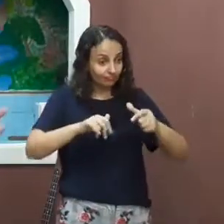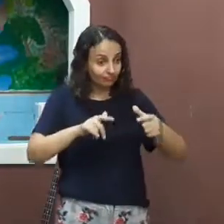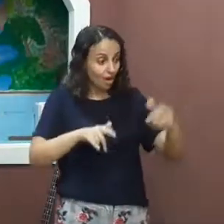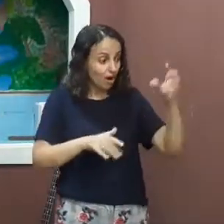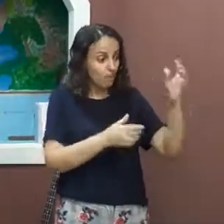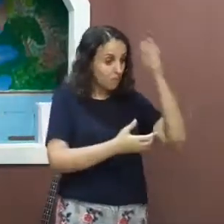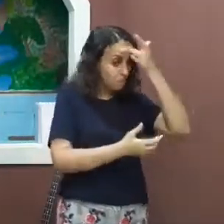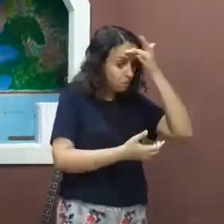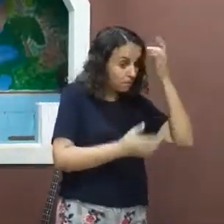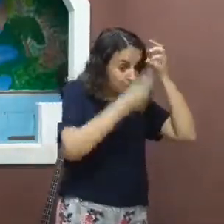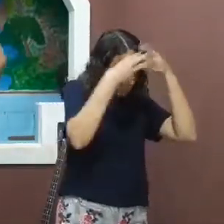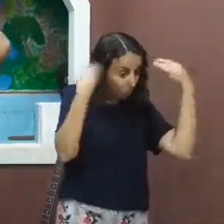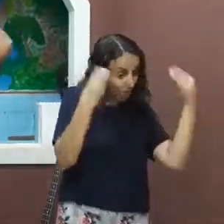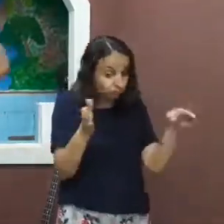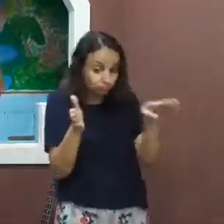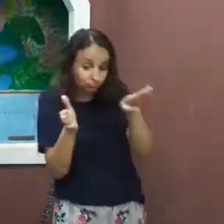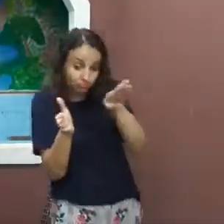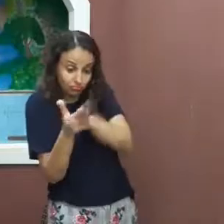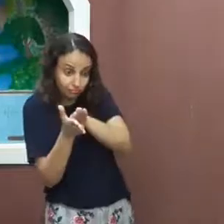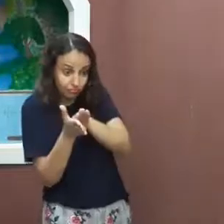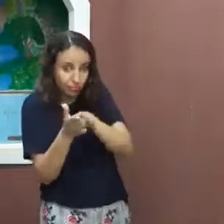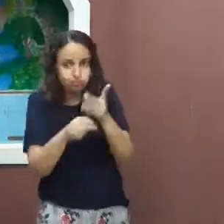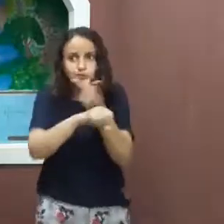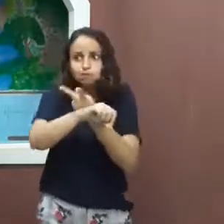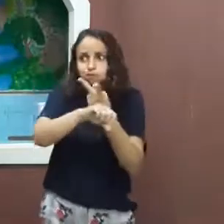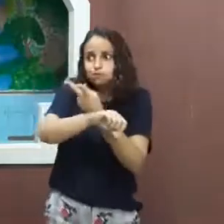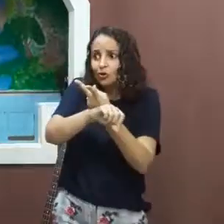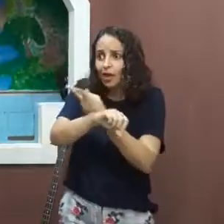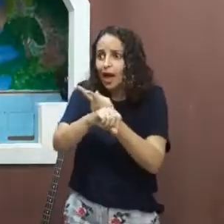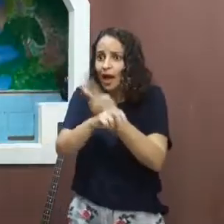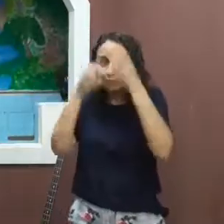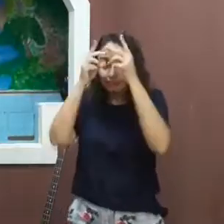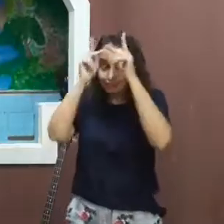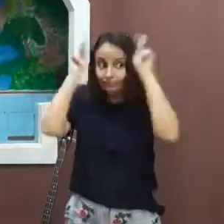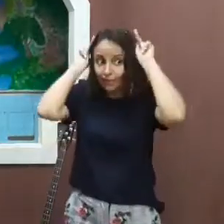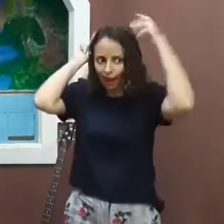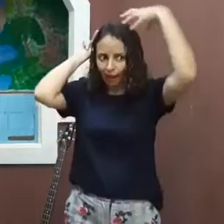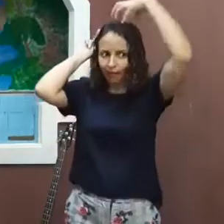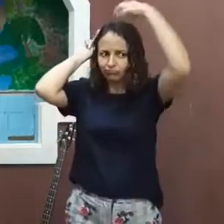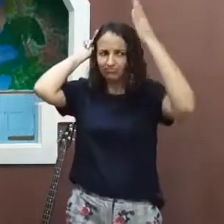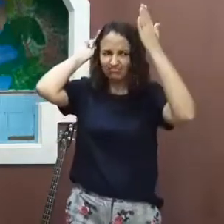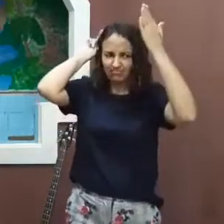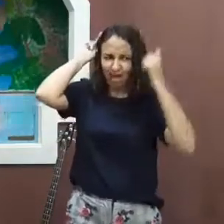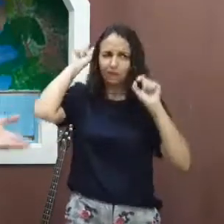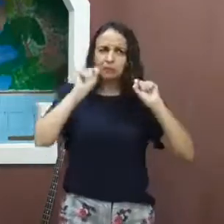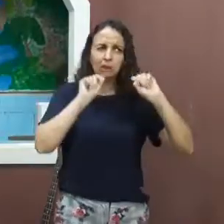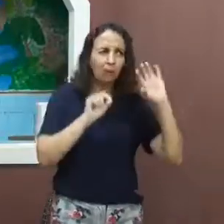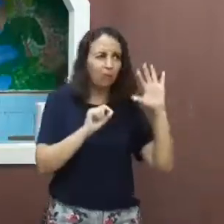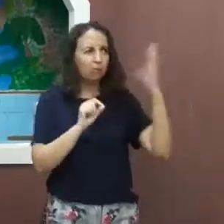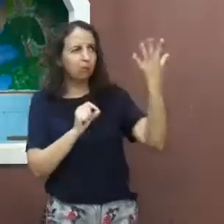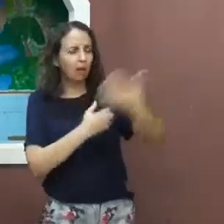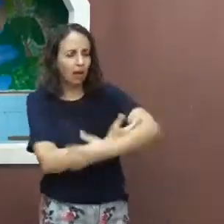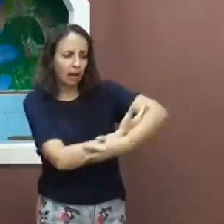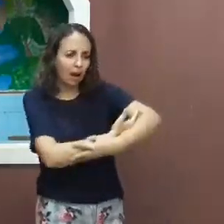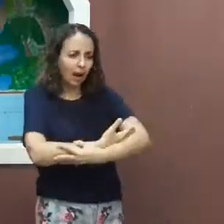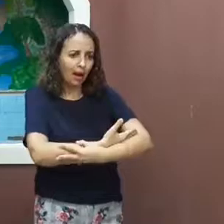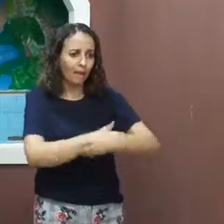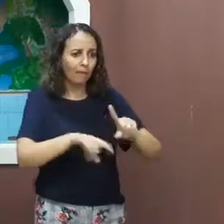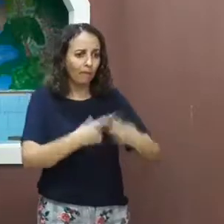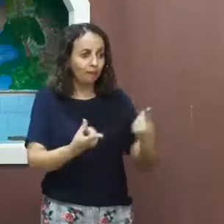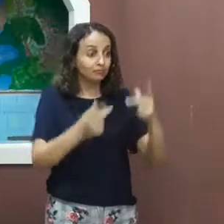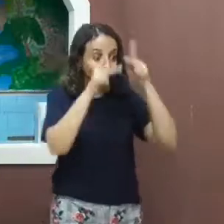era um acontecimento importante. Falou: então o rei deve saber o que está acontecendo, deve saber disso aí. E o rei não sabia,